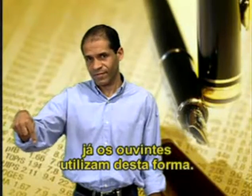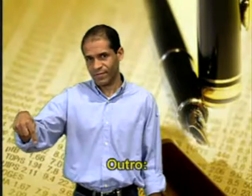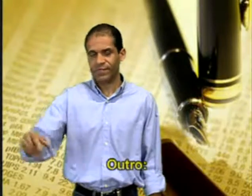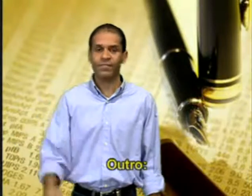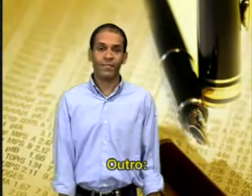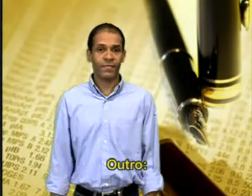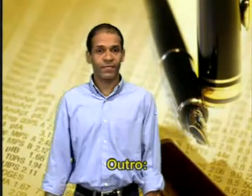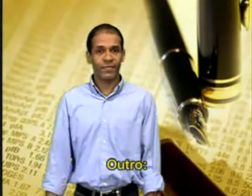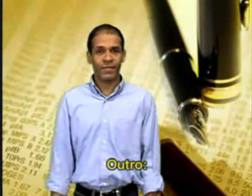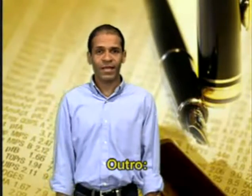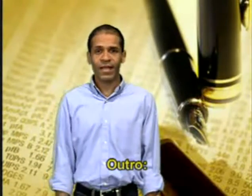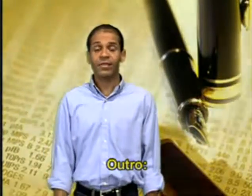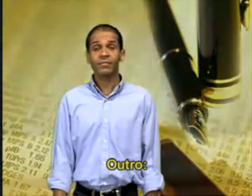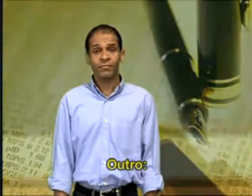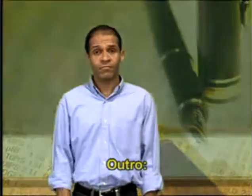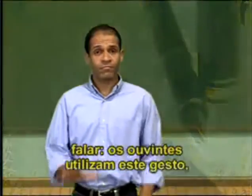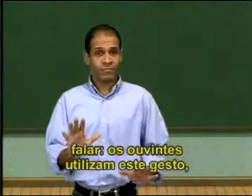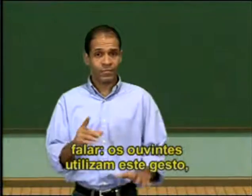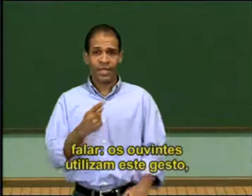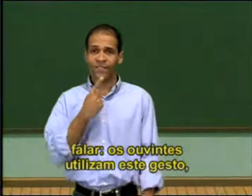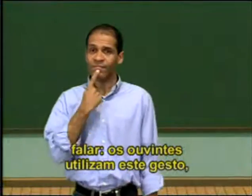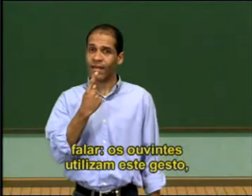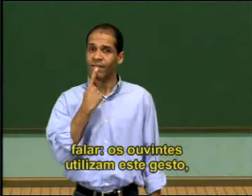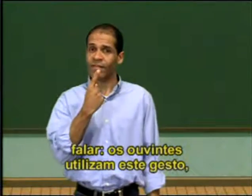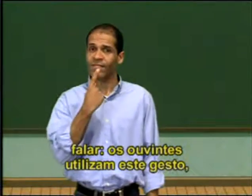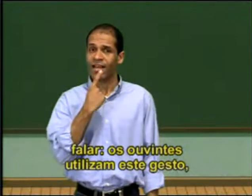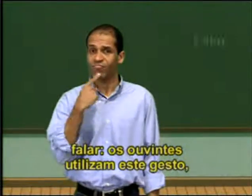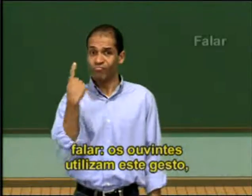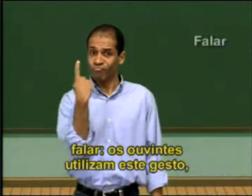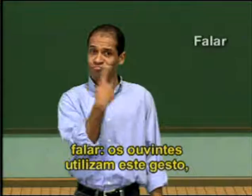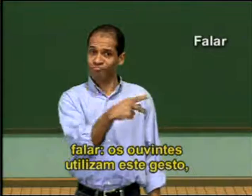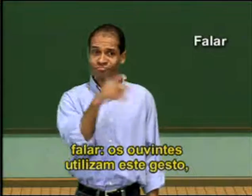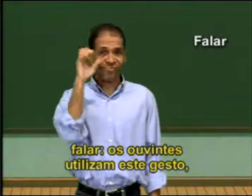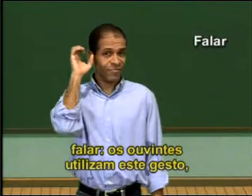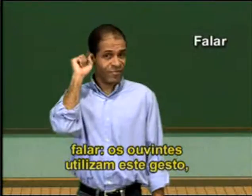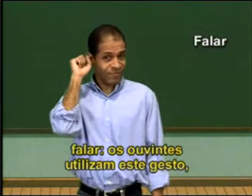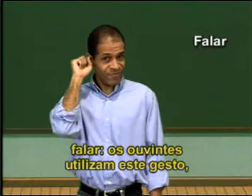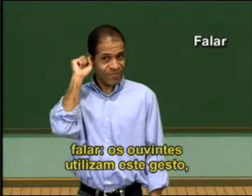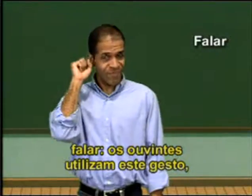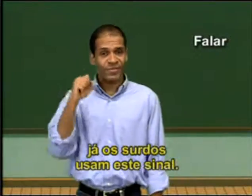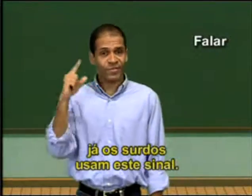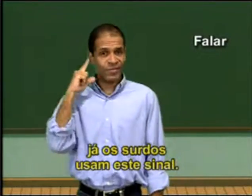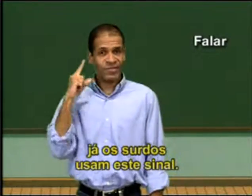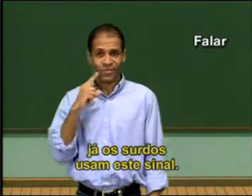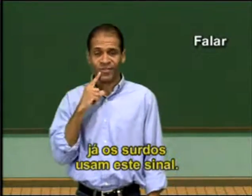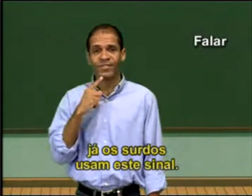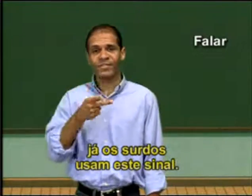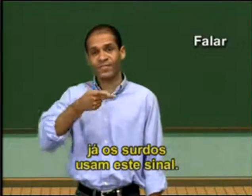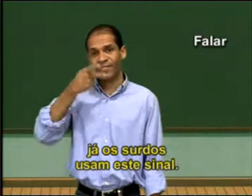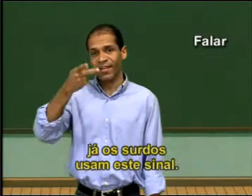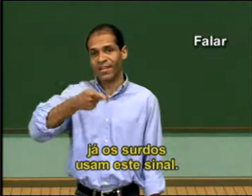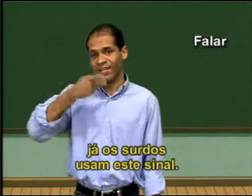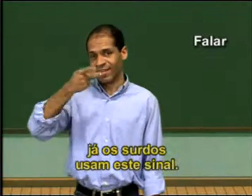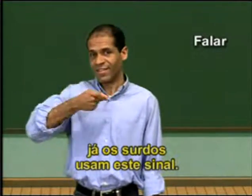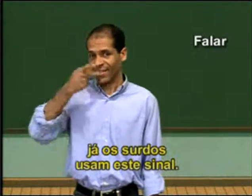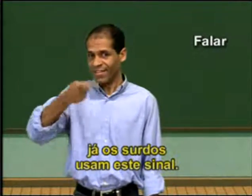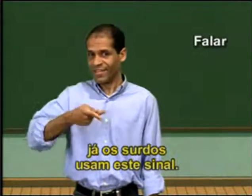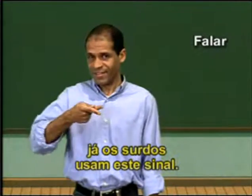forma. Outro. Falar. Os ouvintes utilizam este gesto. Já os surdos usam este sinal.